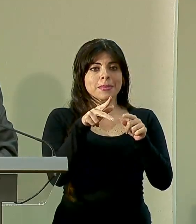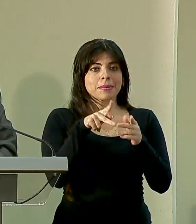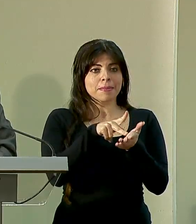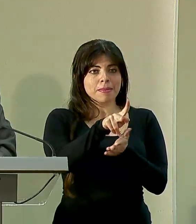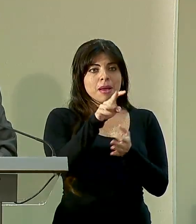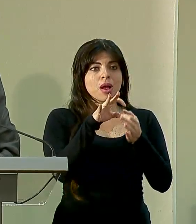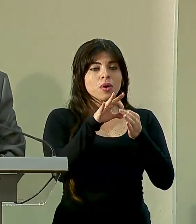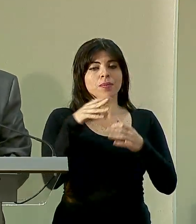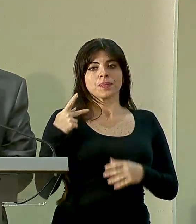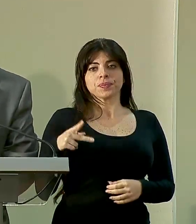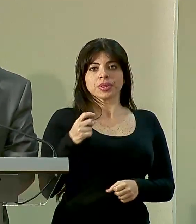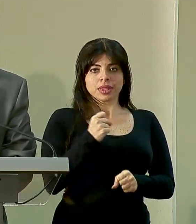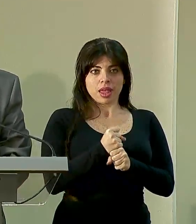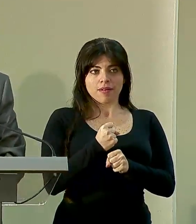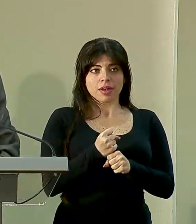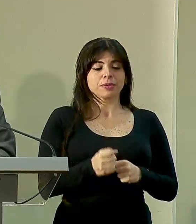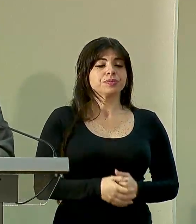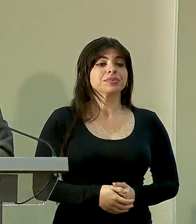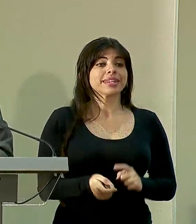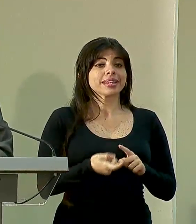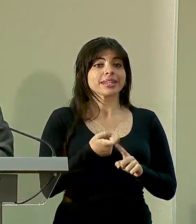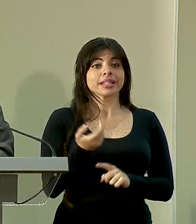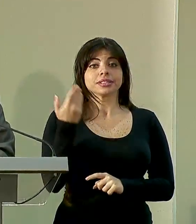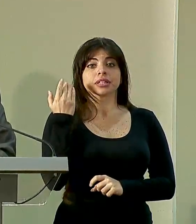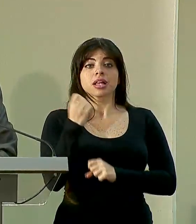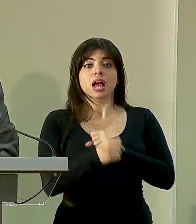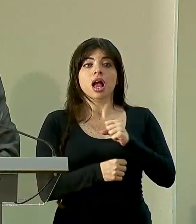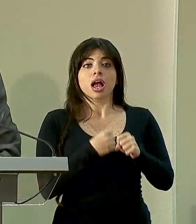trabajo. Desde el año